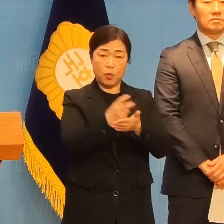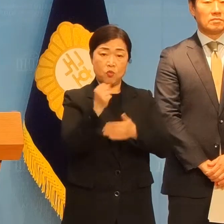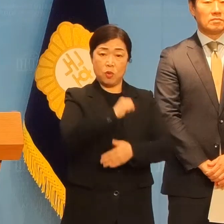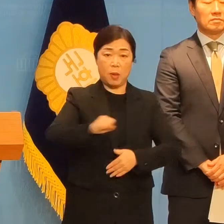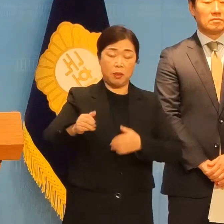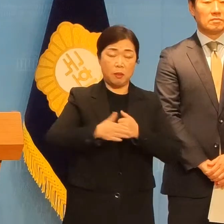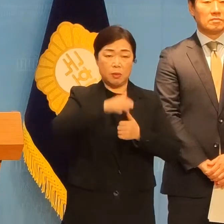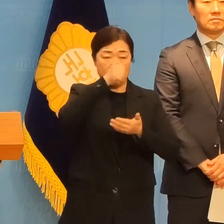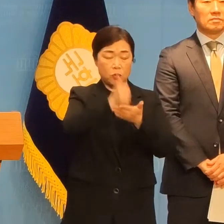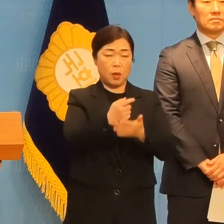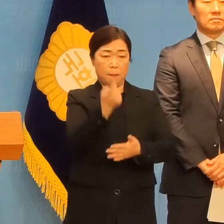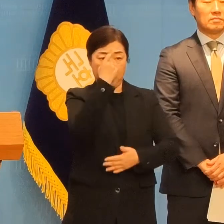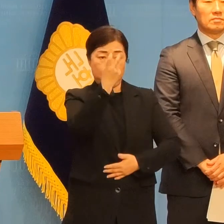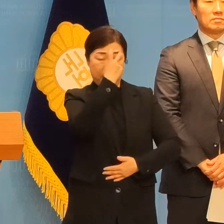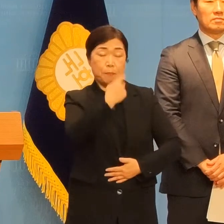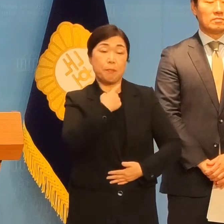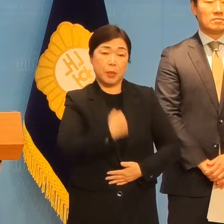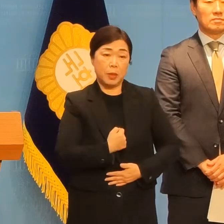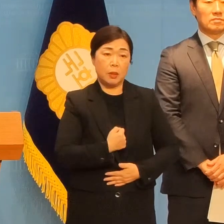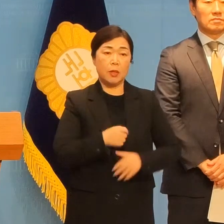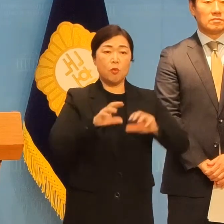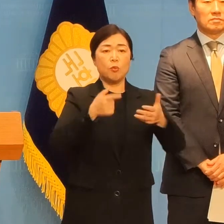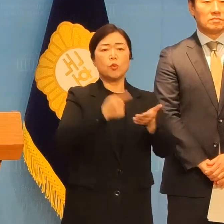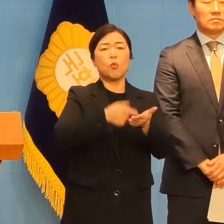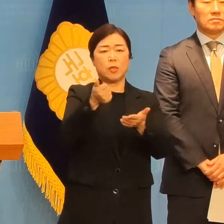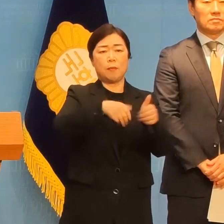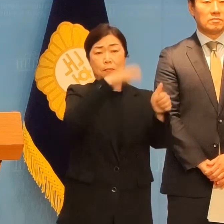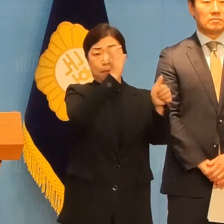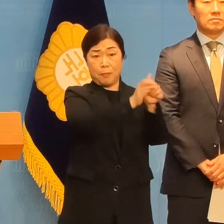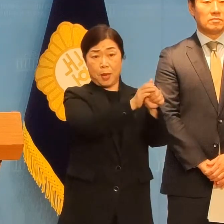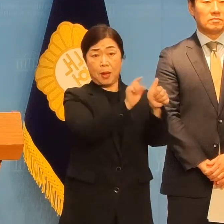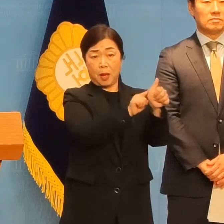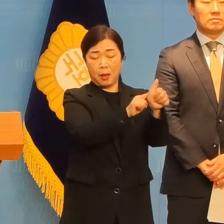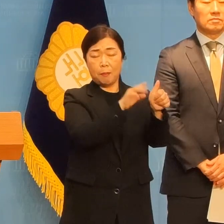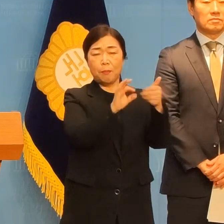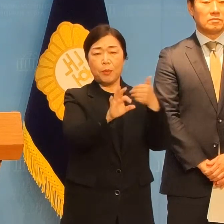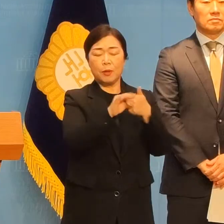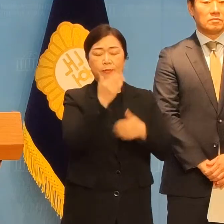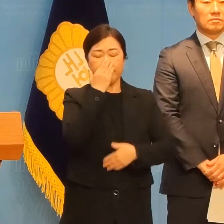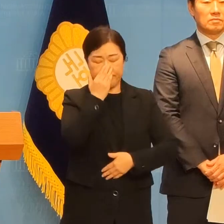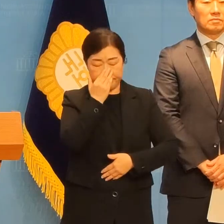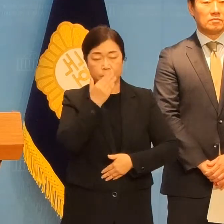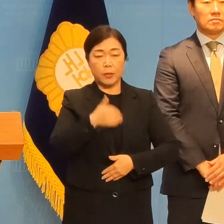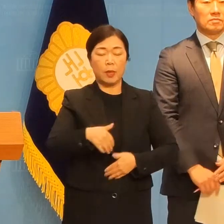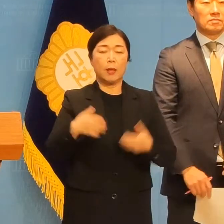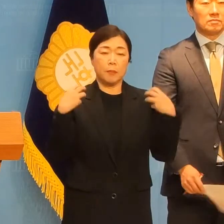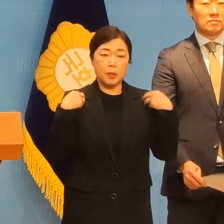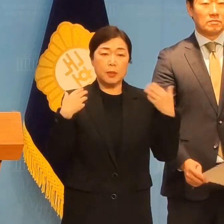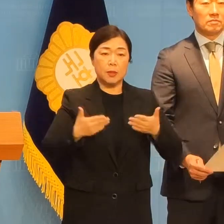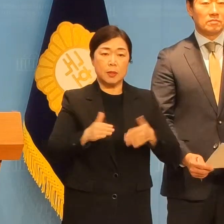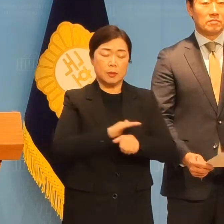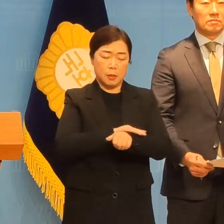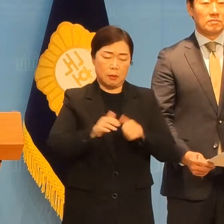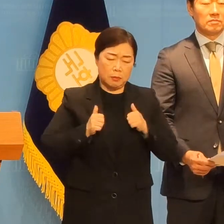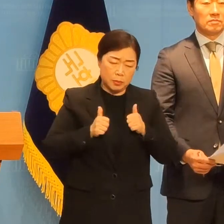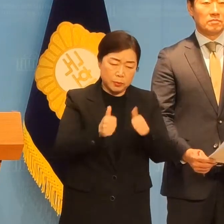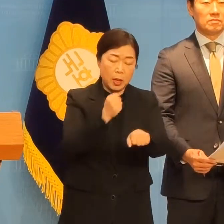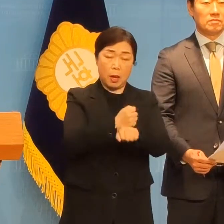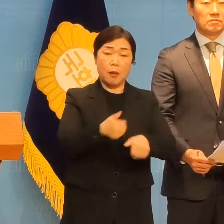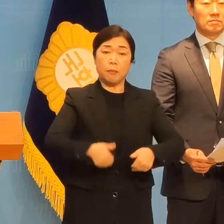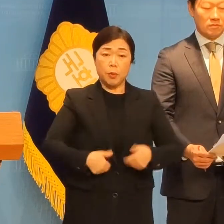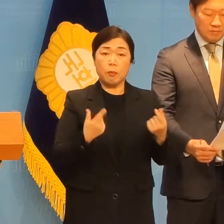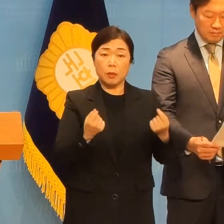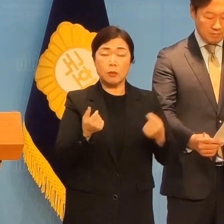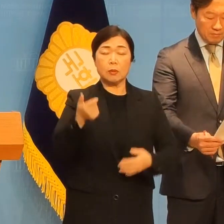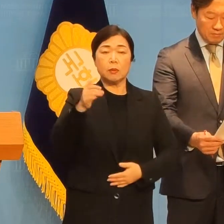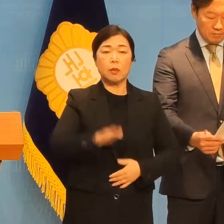자가 총리라는 과분한 직분을 받았으면 겸허히 본직에 매진해도 모자랄 텐데